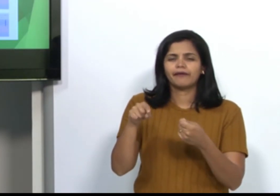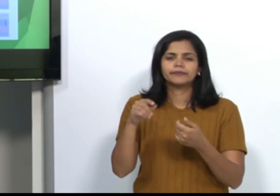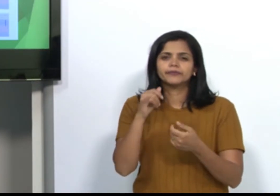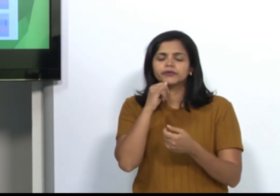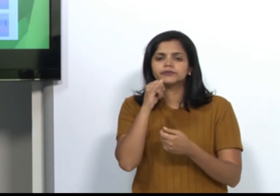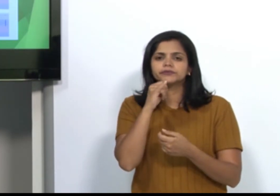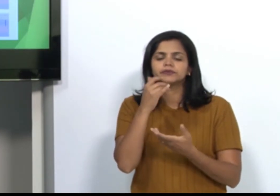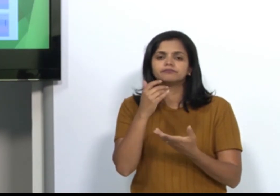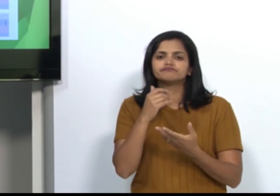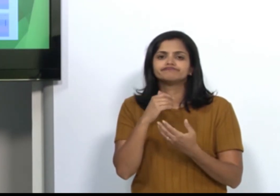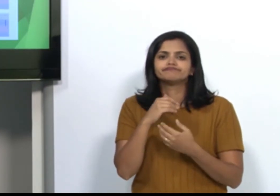este